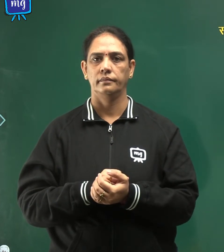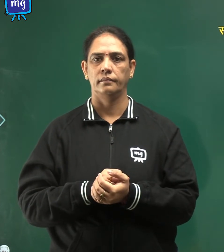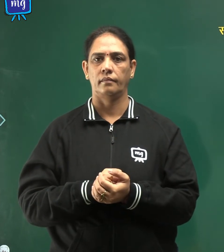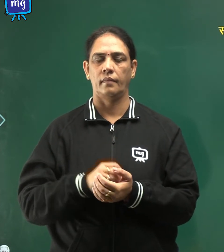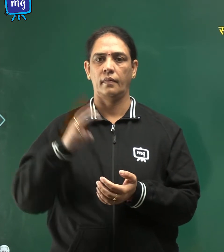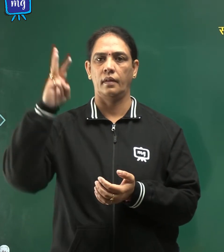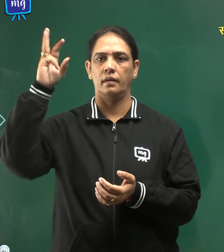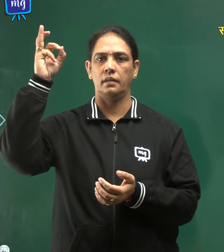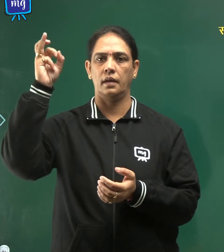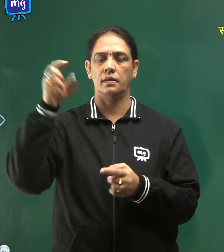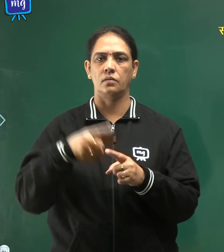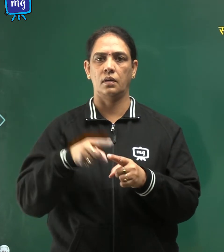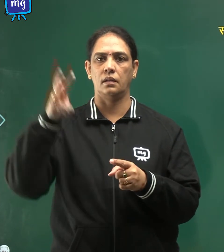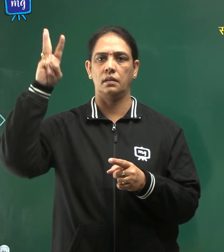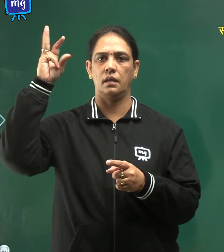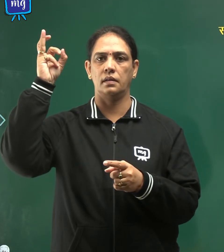30 गुणा 30